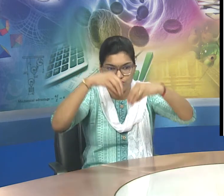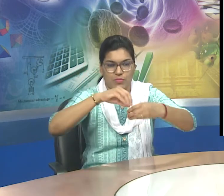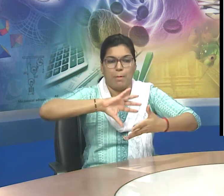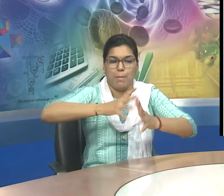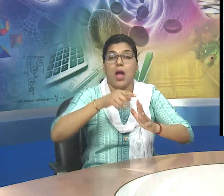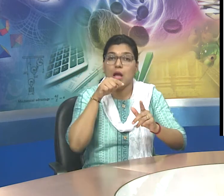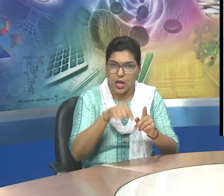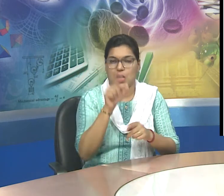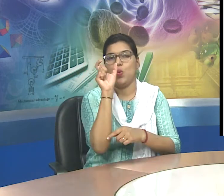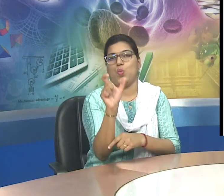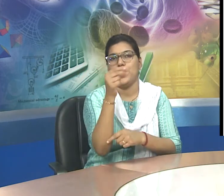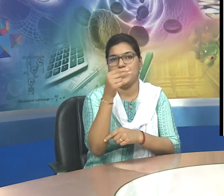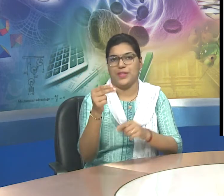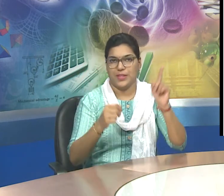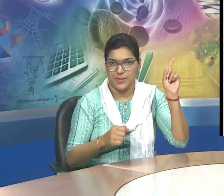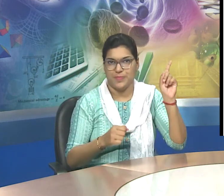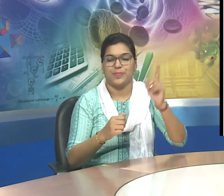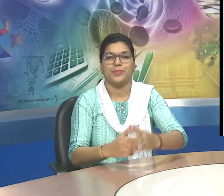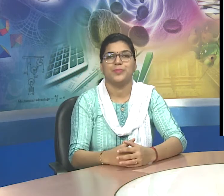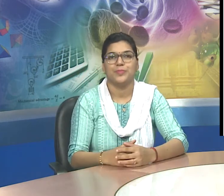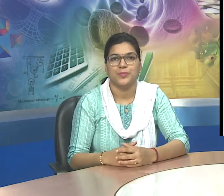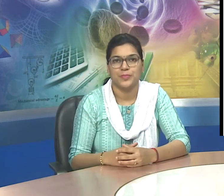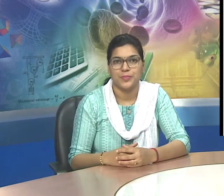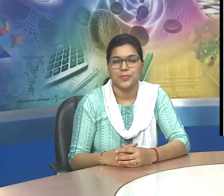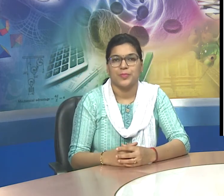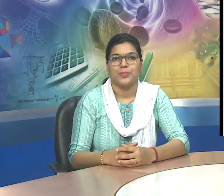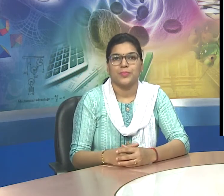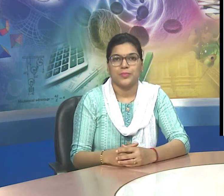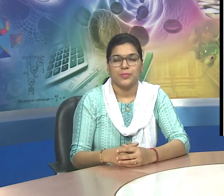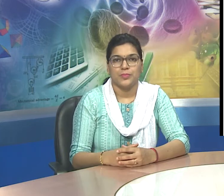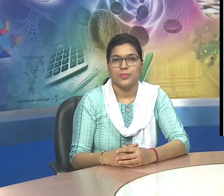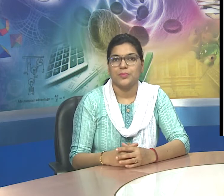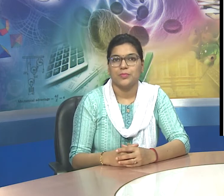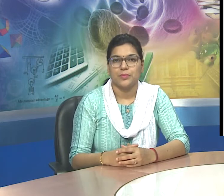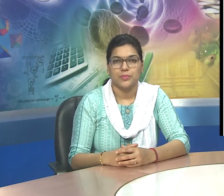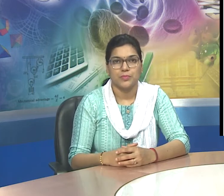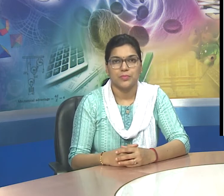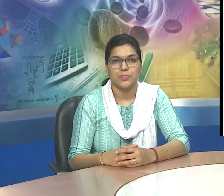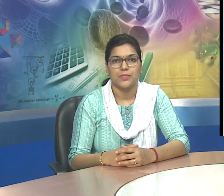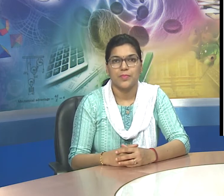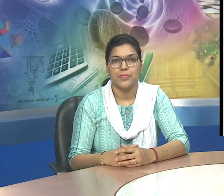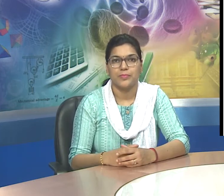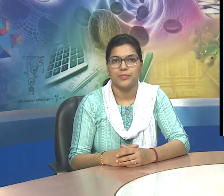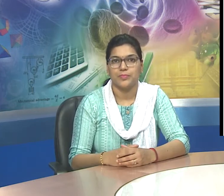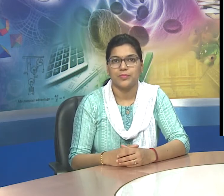चीज़ें चाहते हैं और उनको कानून में बदल दिया, तो ये कुछ एजेंसीज हैं जो इस काम में हमारी मदद करती हैं।